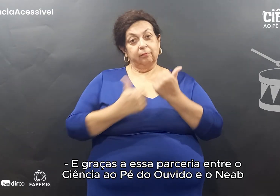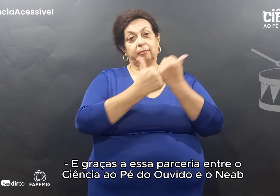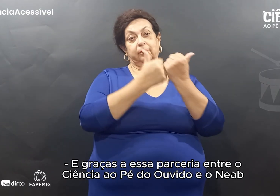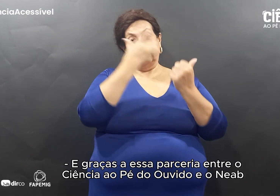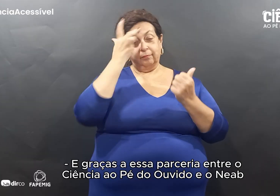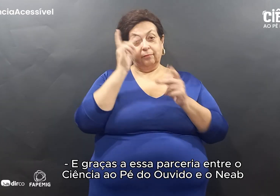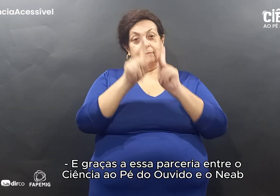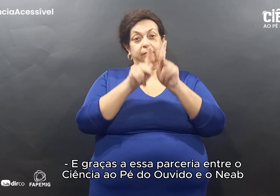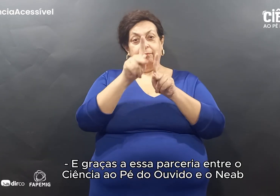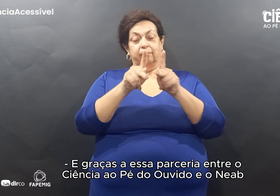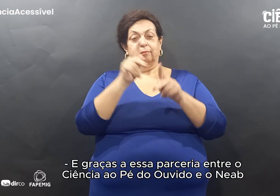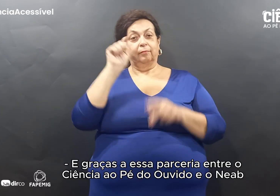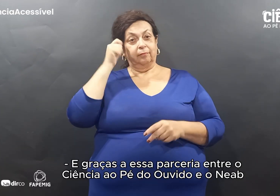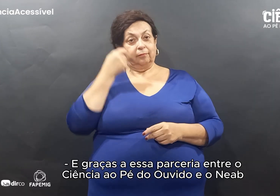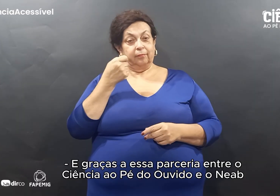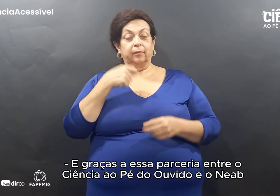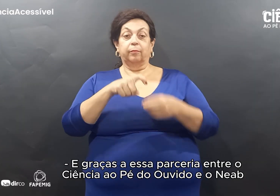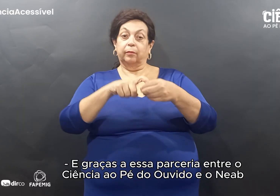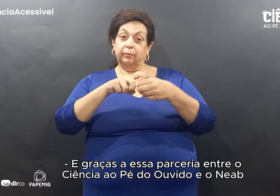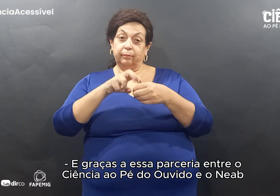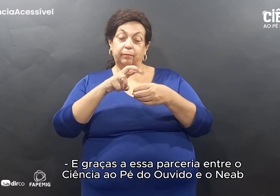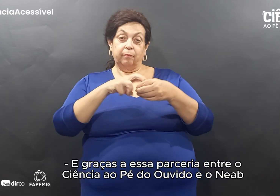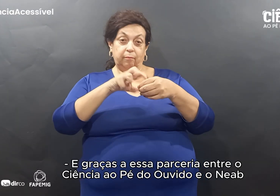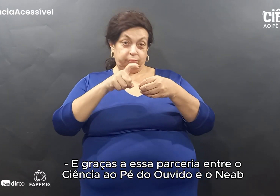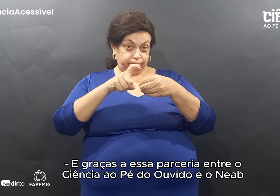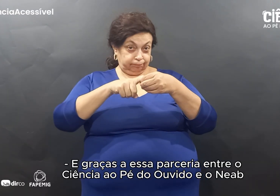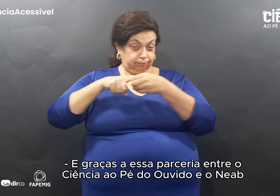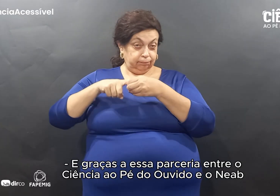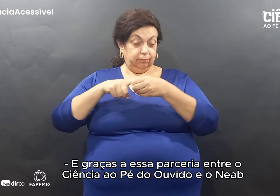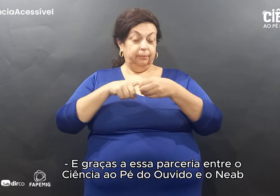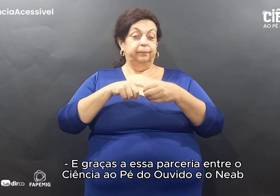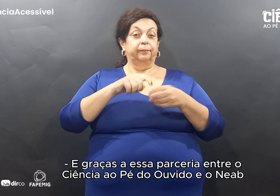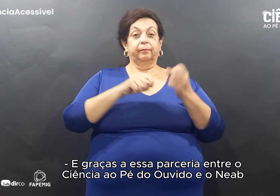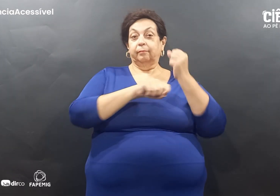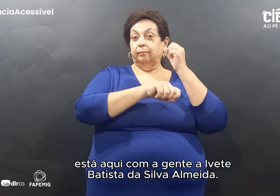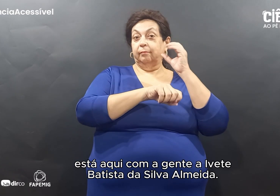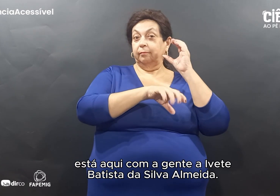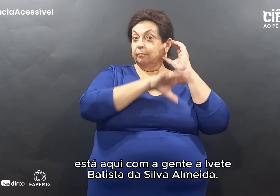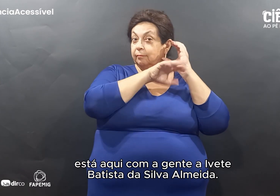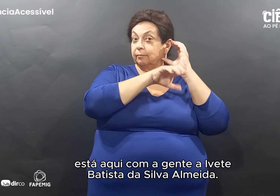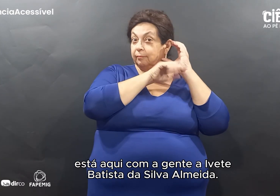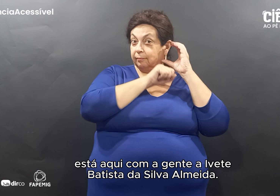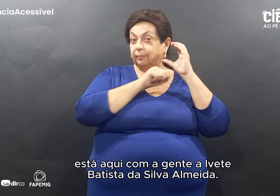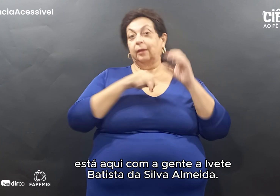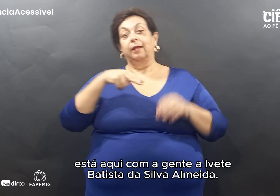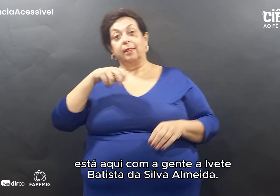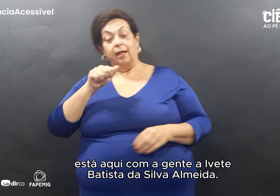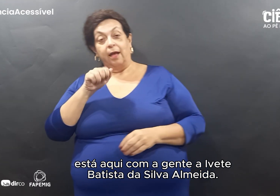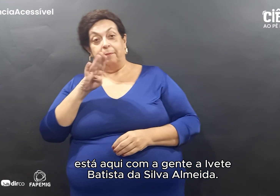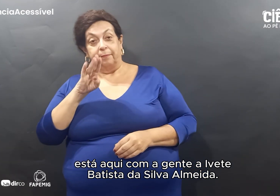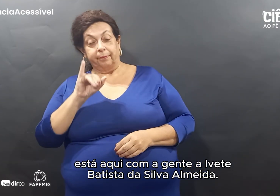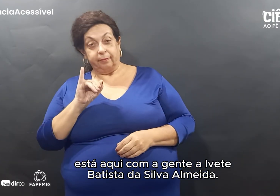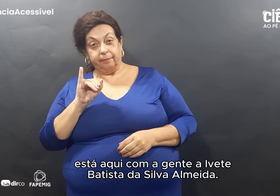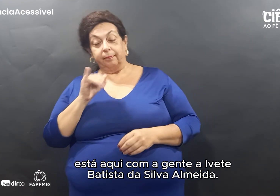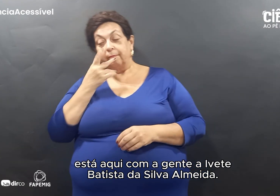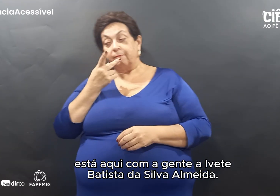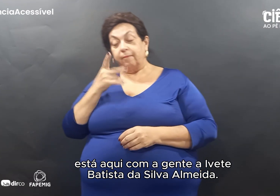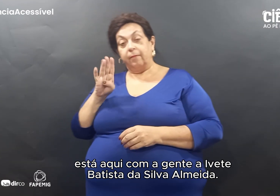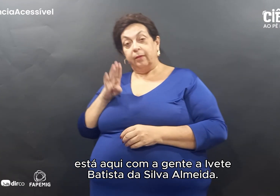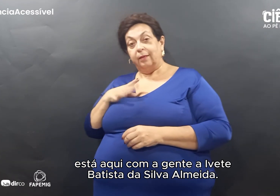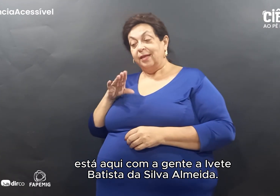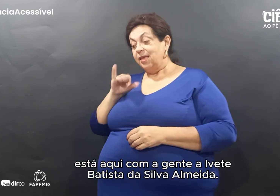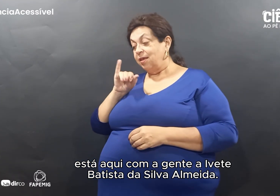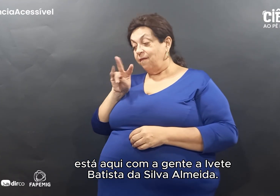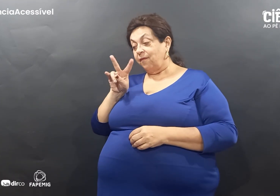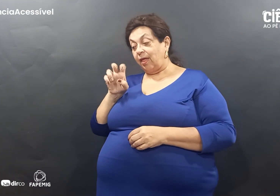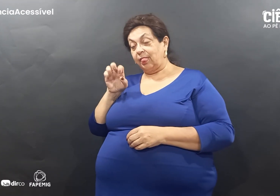E graças a essa parceria entre o Ciência ao Pé do Ouvido e o NEAB, está aqui com a gente a Ivete Batista da